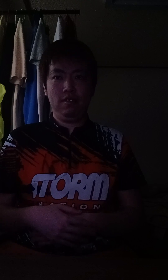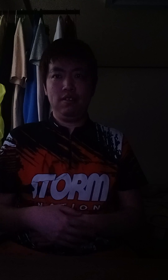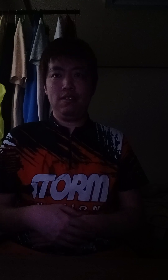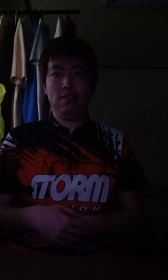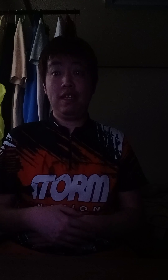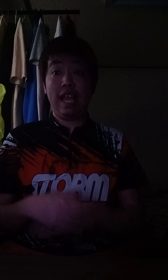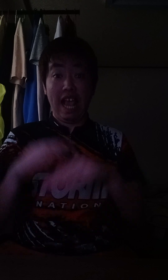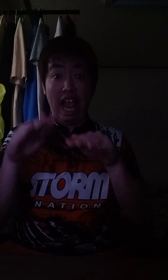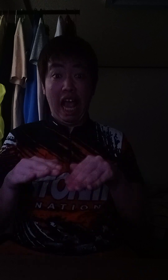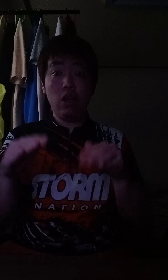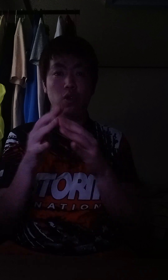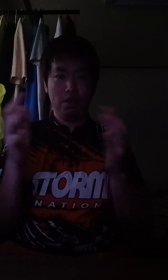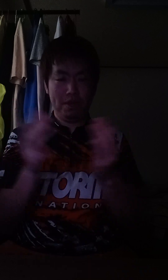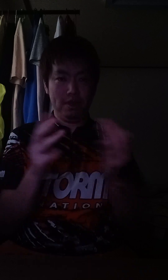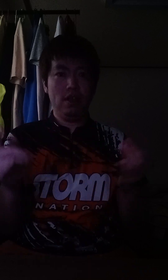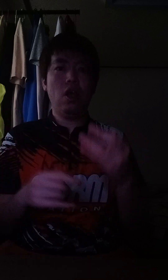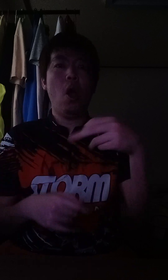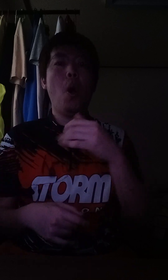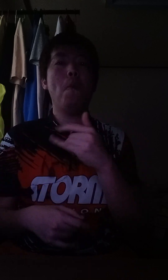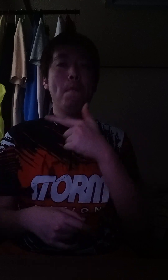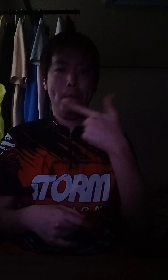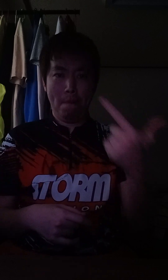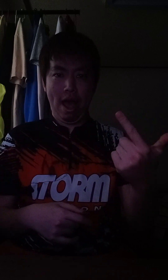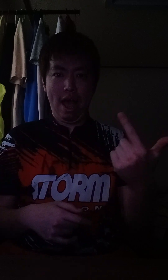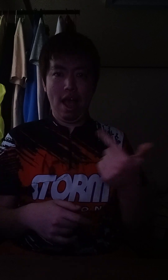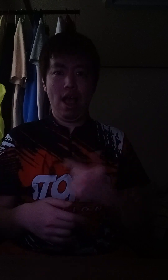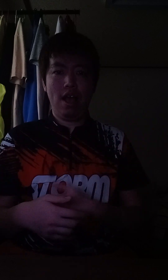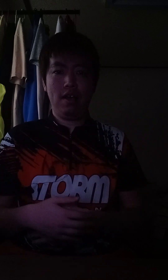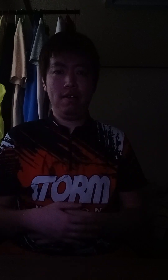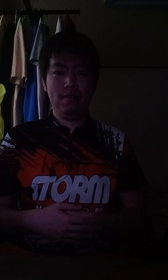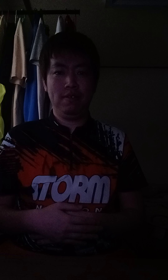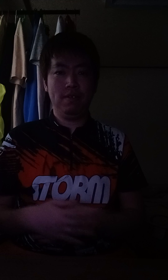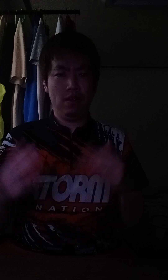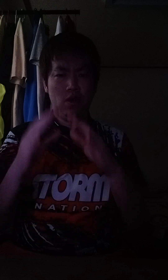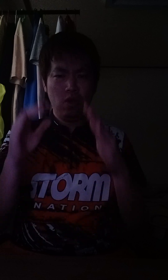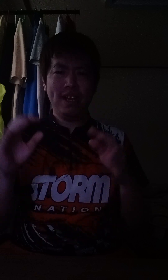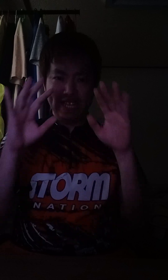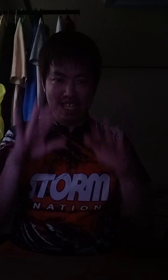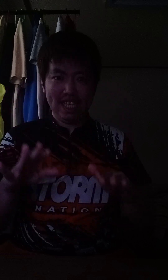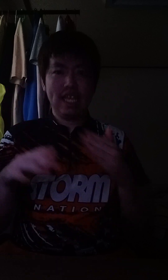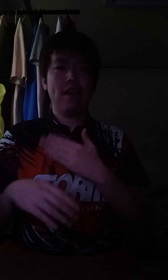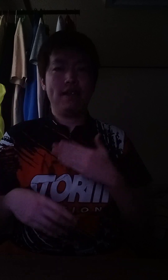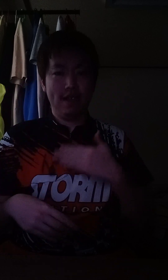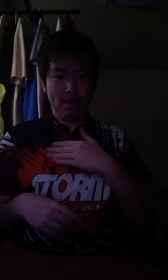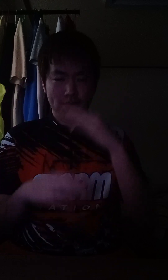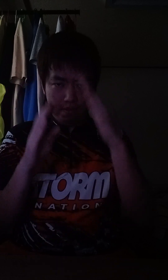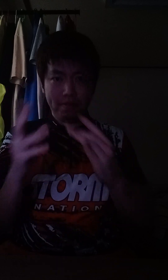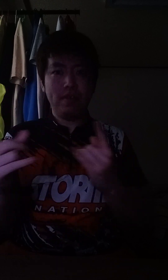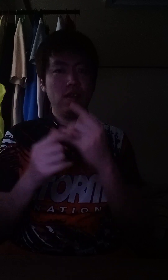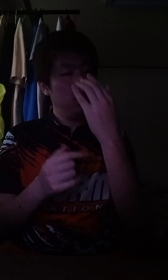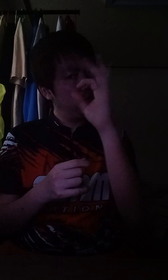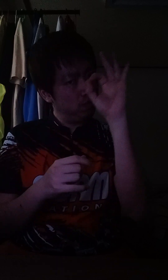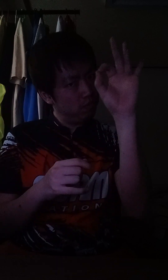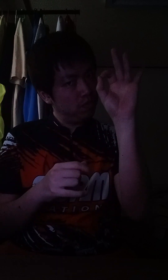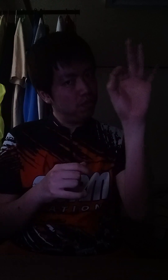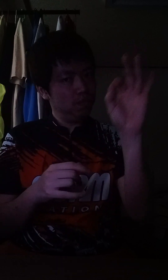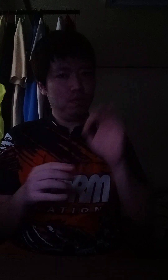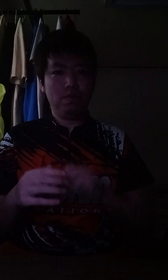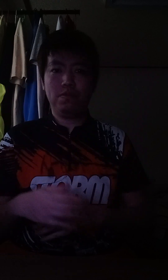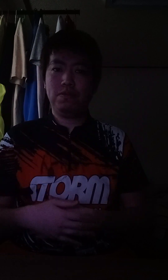하교 시간에 맞춰 마중 나온 엄마. 걱정 반 기대 반으로 승현이를 지켜보는데요. 걱정과